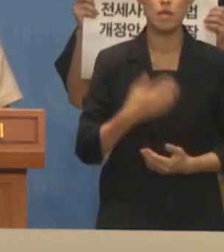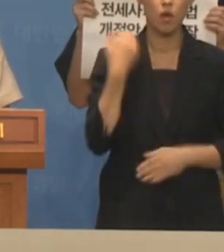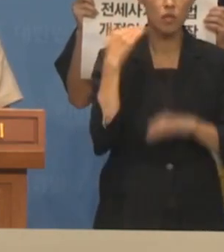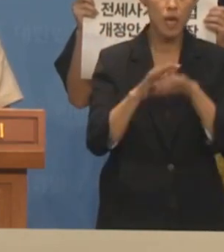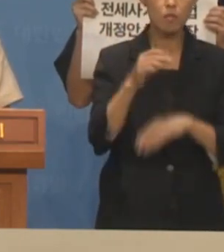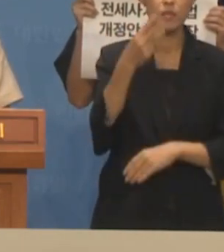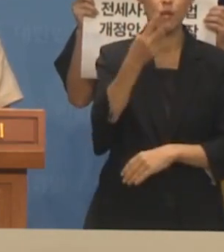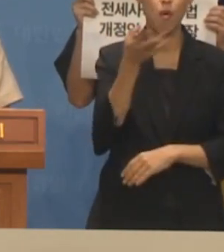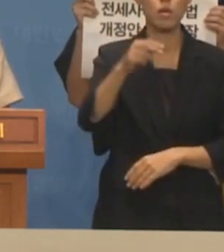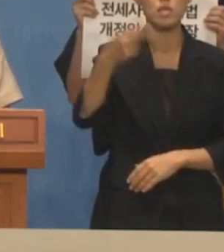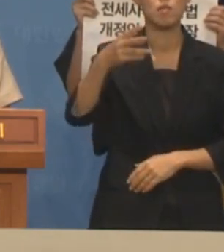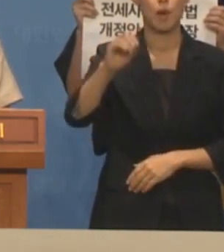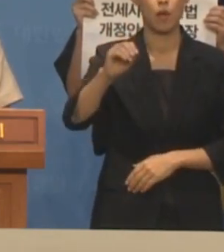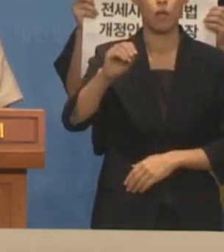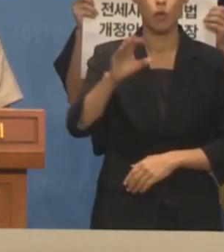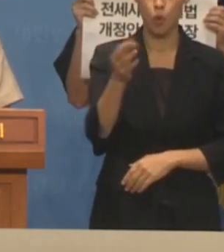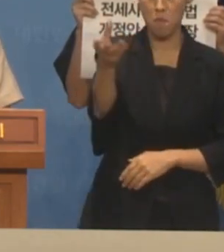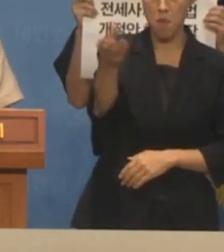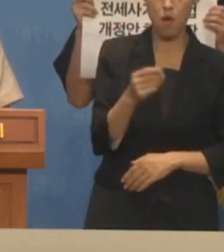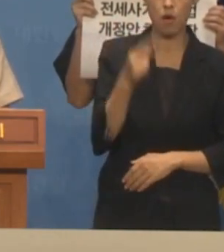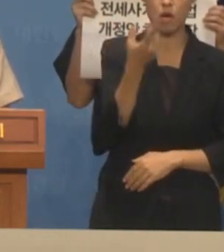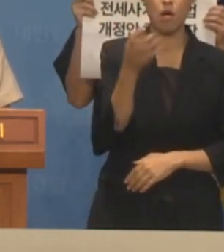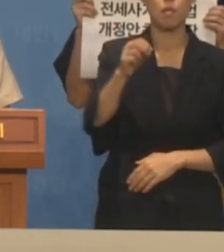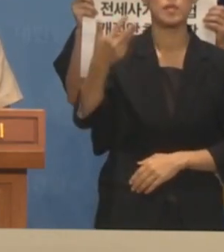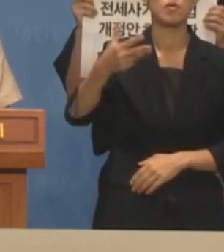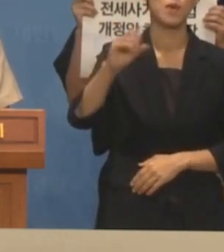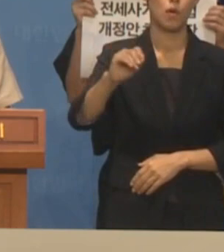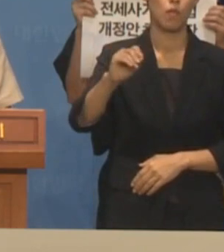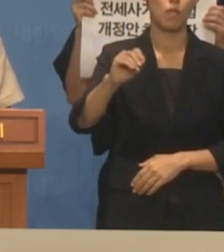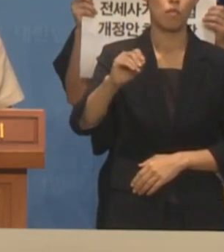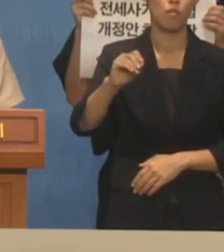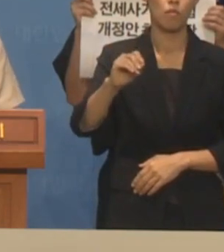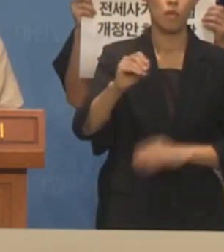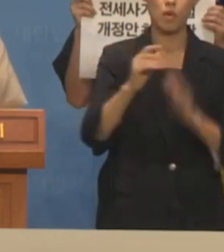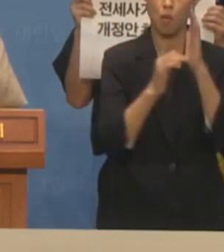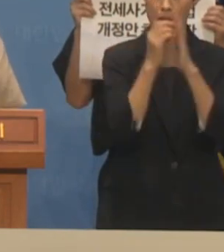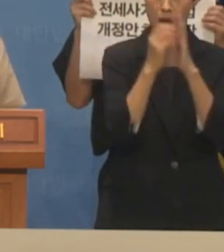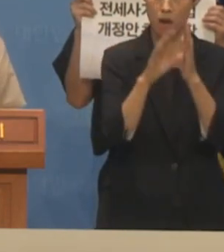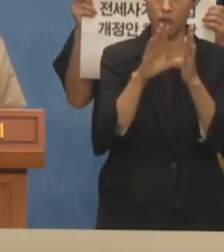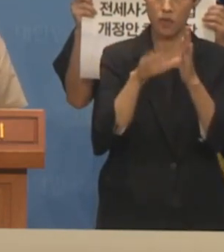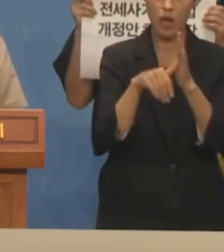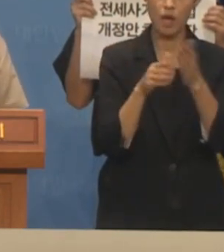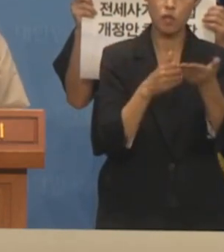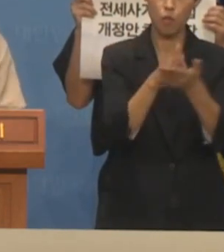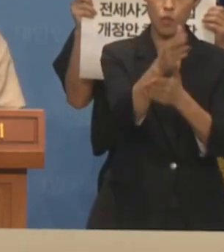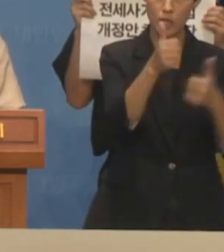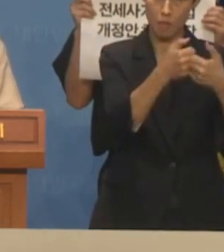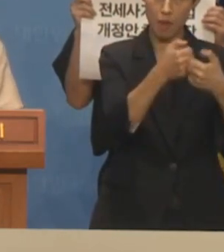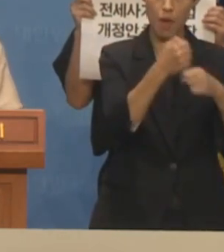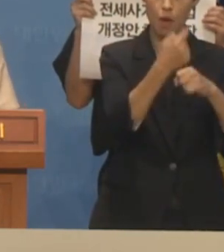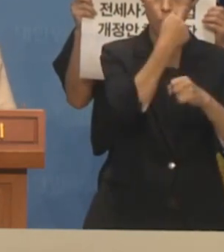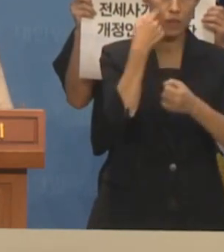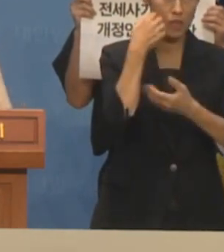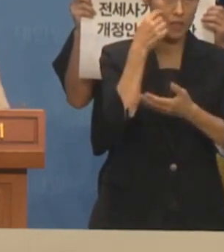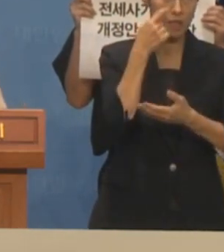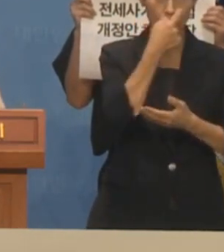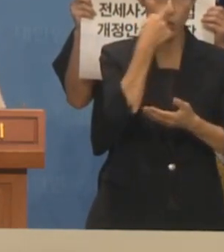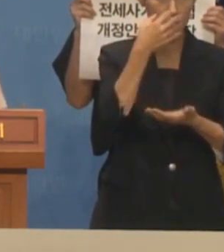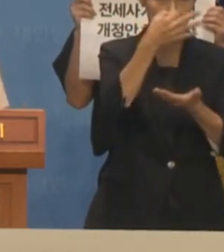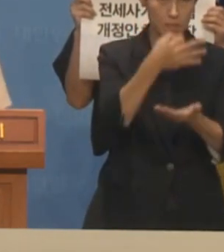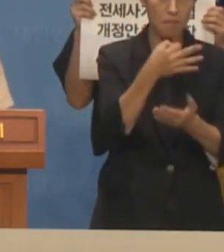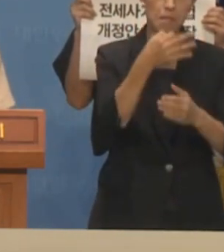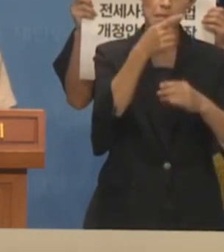원이었고 이중 대출금은 1억 8천만 원이었습니다. 경매 배당 시 전문가의 상담을 통해서 보증금의 절반 정도를 회수할 수 있을